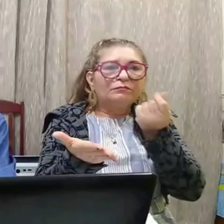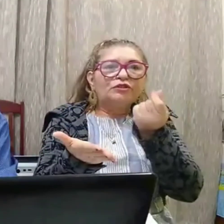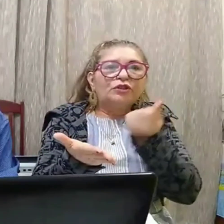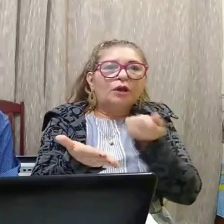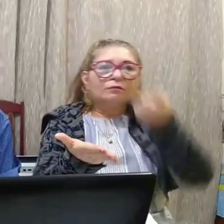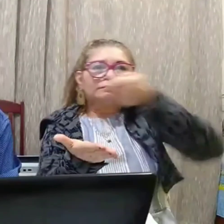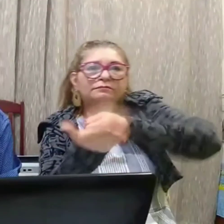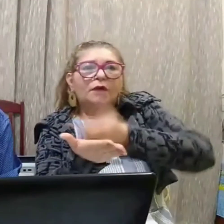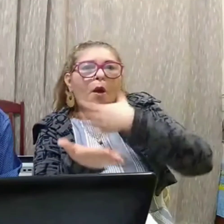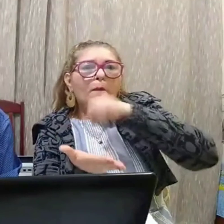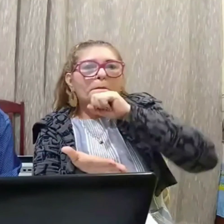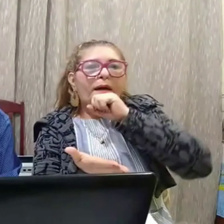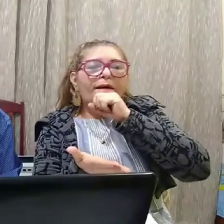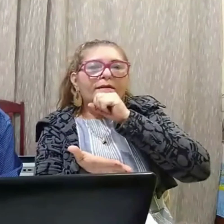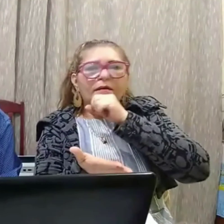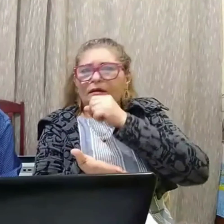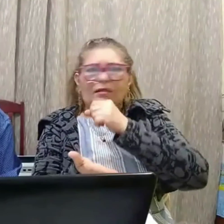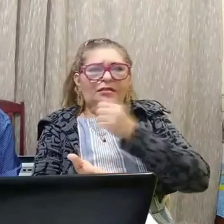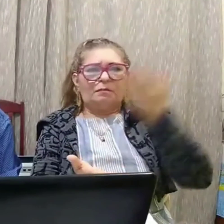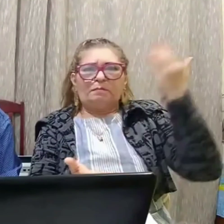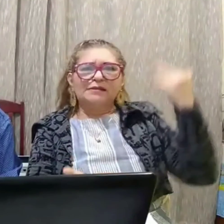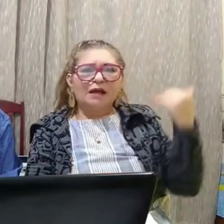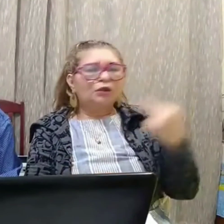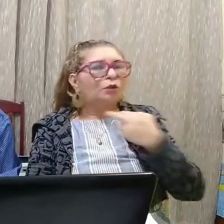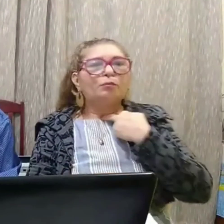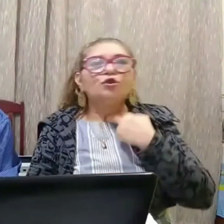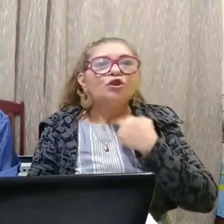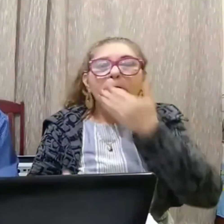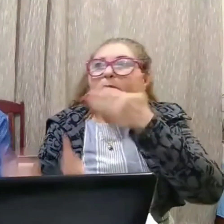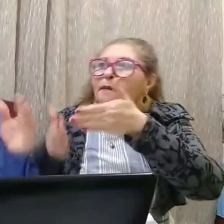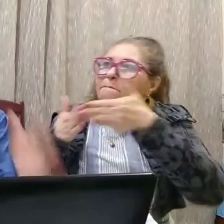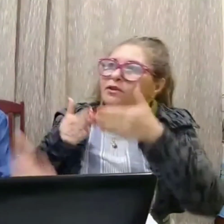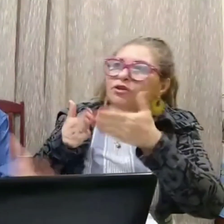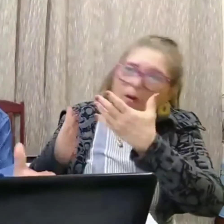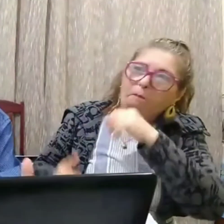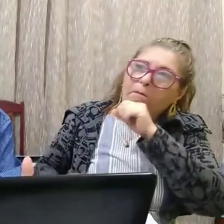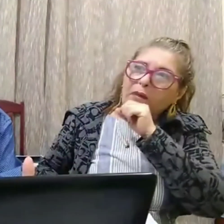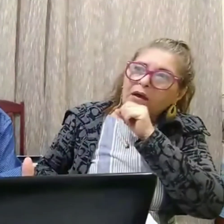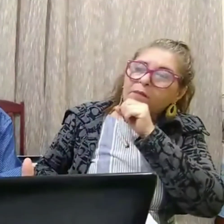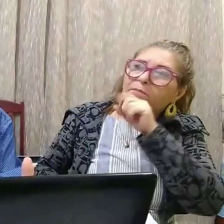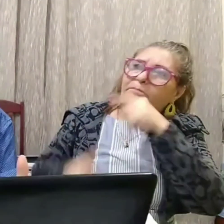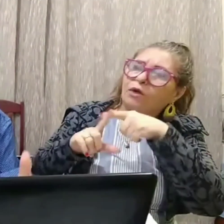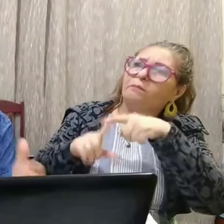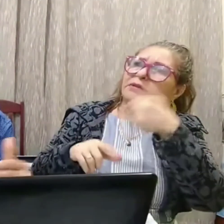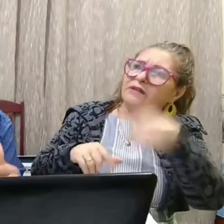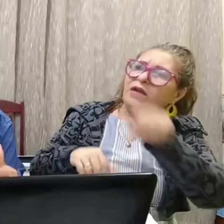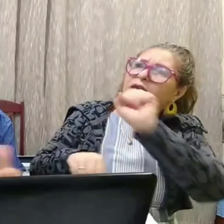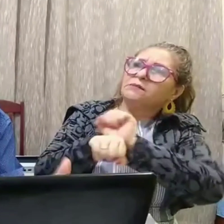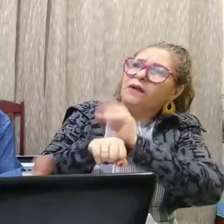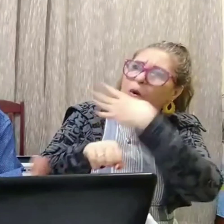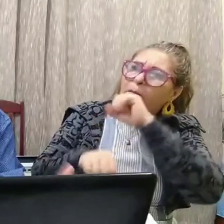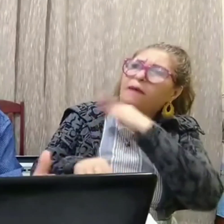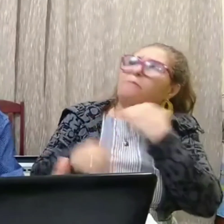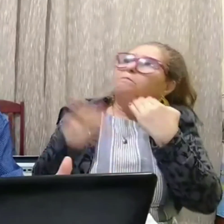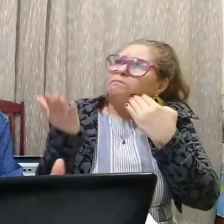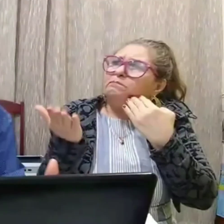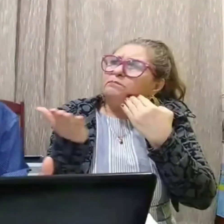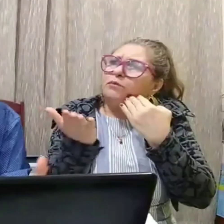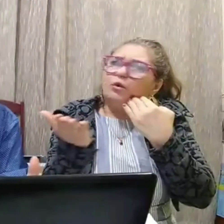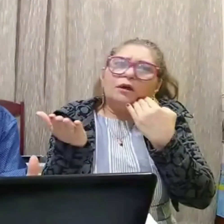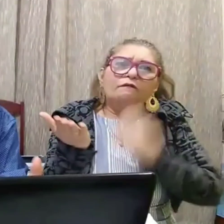desobedeceu a seu pai. Naqueles dias pedir a herança era como dizer: pai, o senhor está morto, né? O senhor não serve mais para